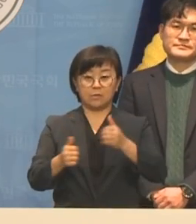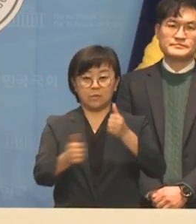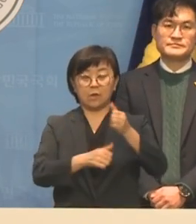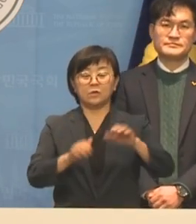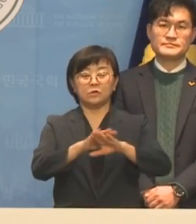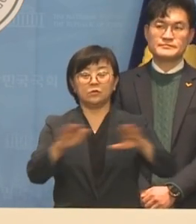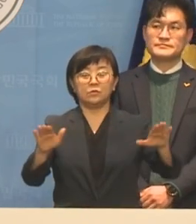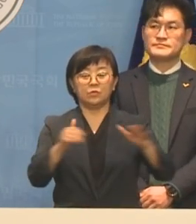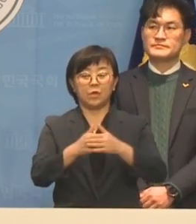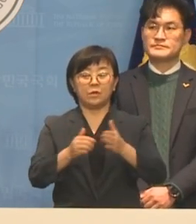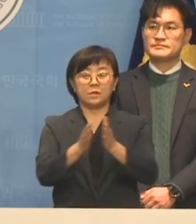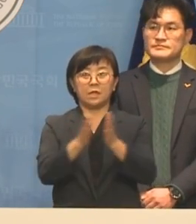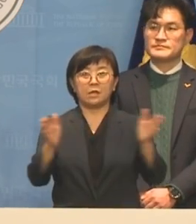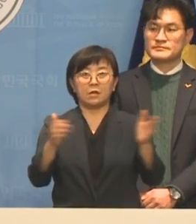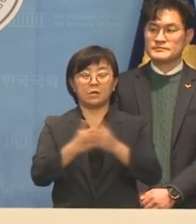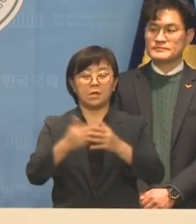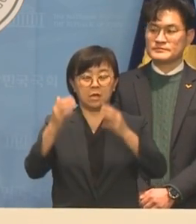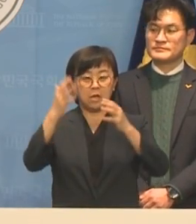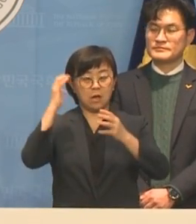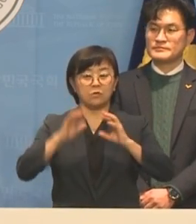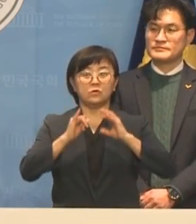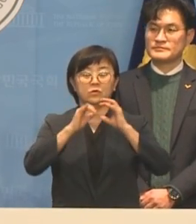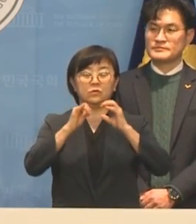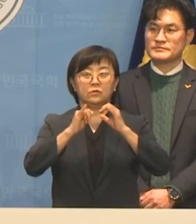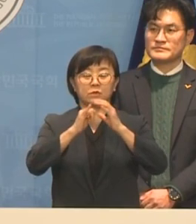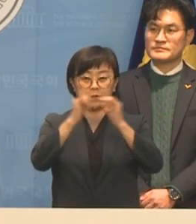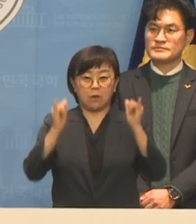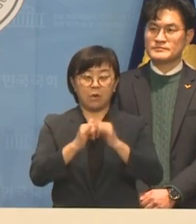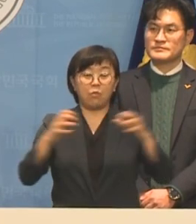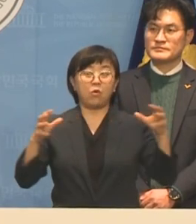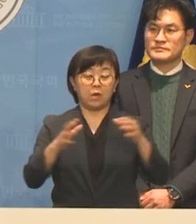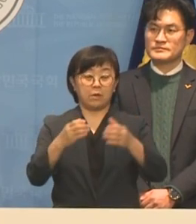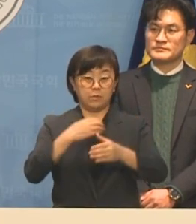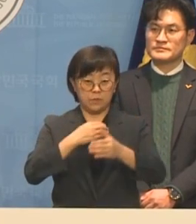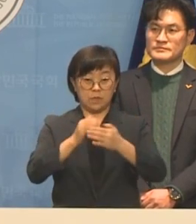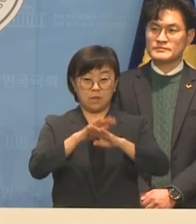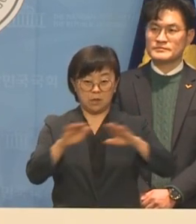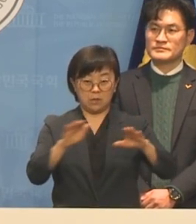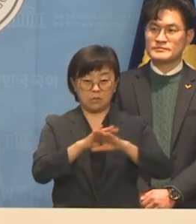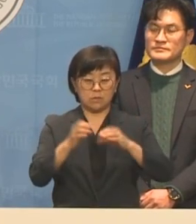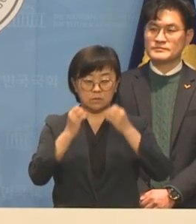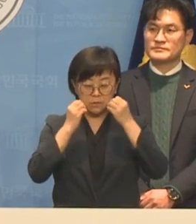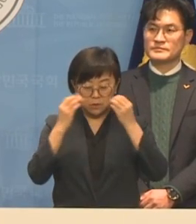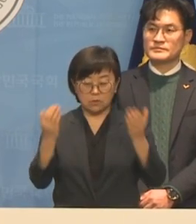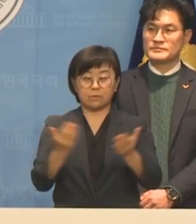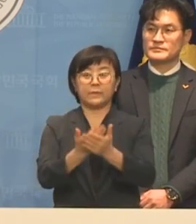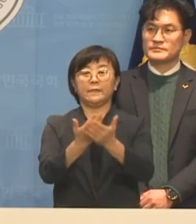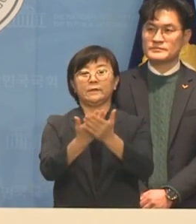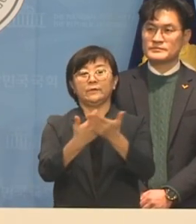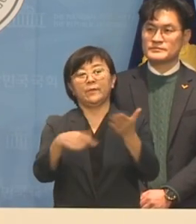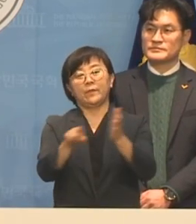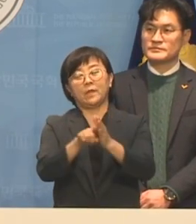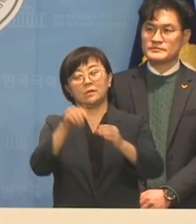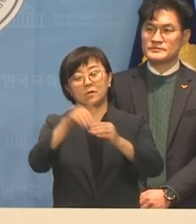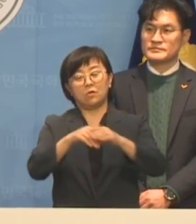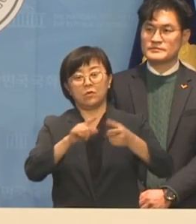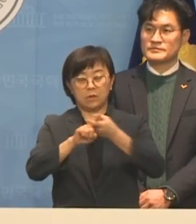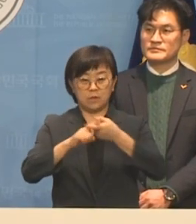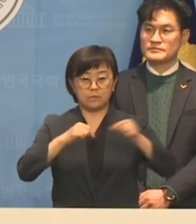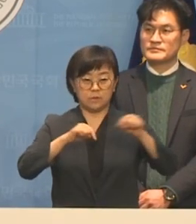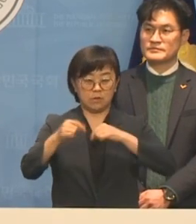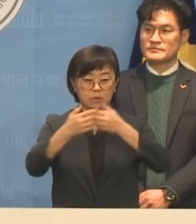출범 이후에 한국 사회 복합 위기에 대응하고 진보 정치의 새로운 도약을 위해 선거연합